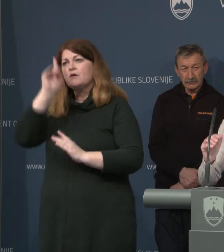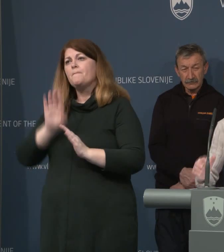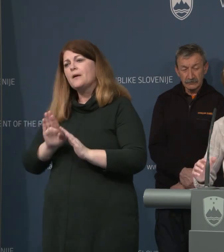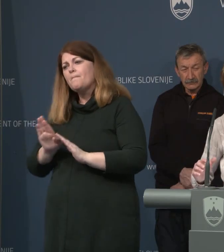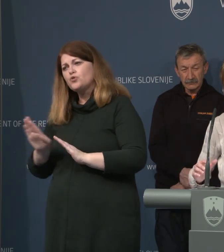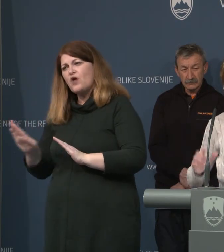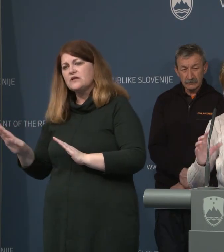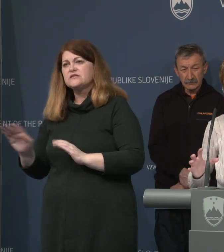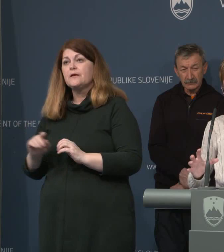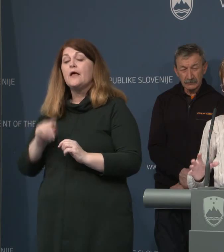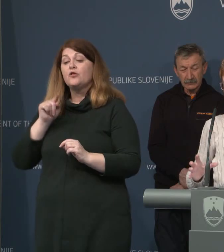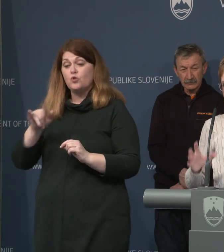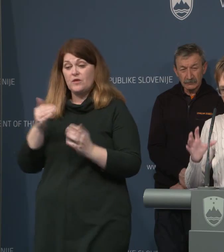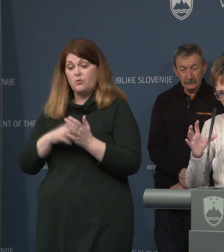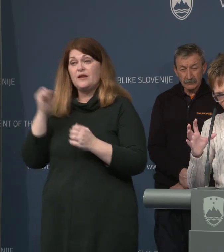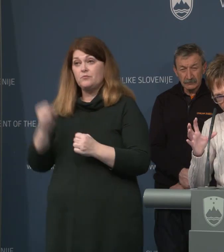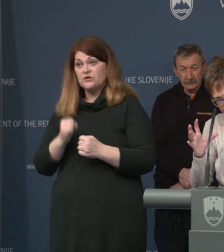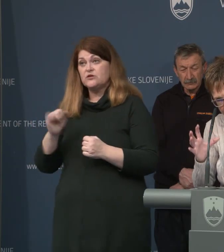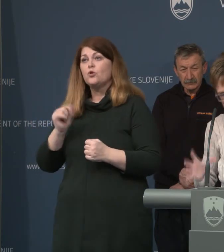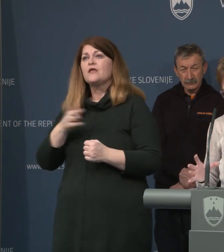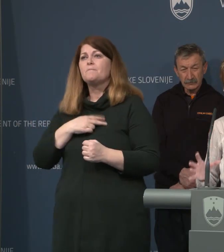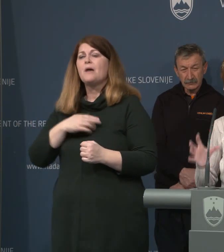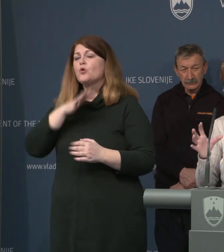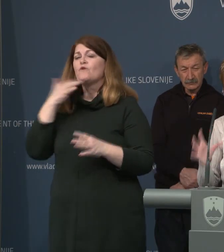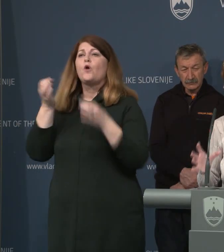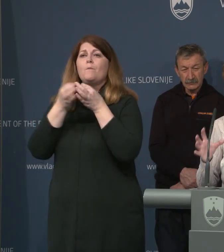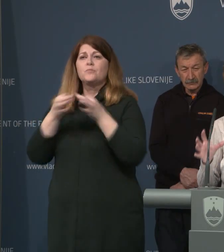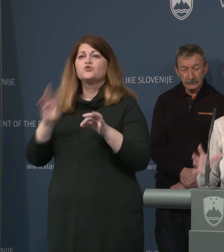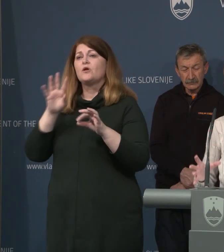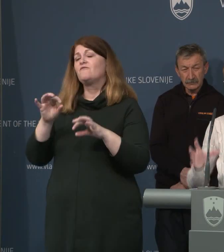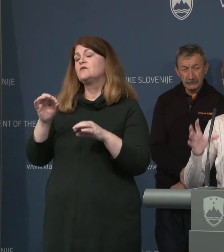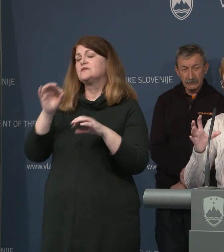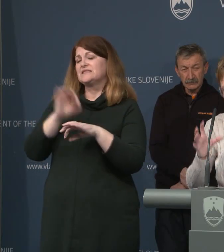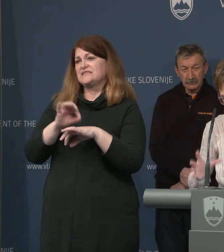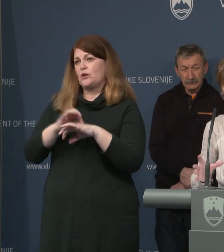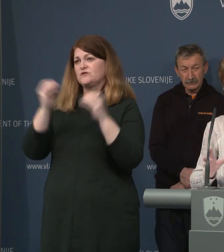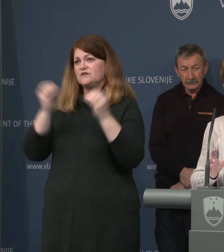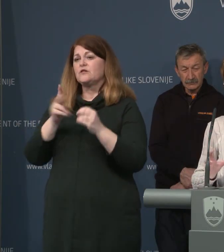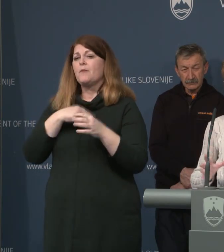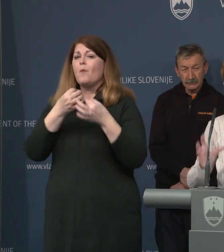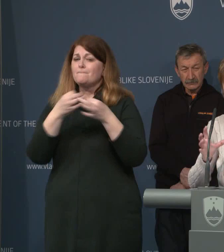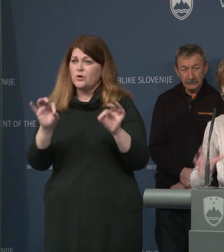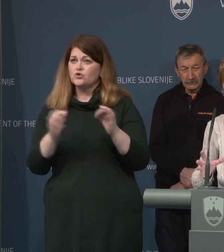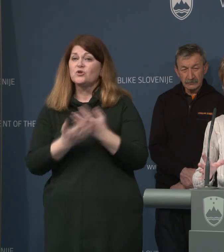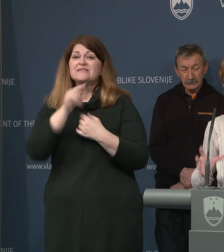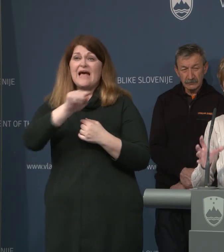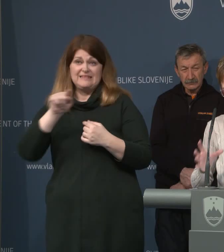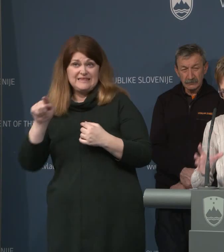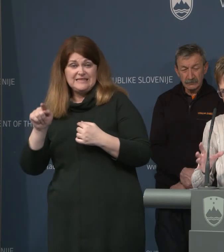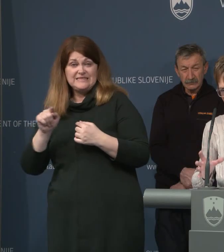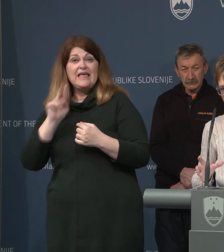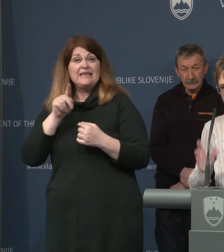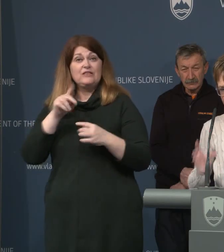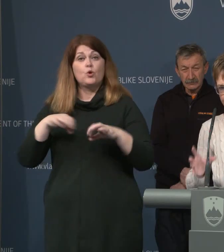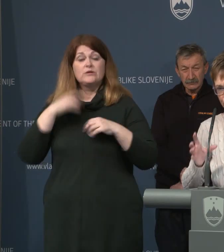potrebno zato, da imamo kapacitete zdravstvenega sistema proste za tiste, ki